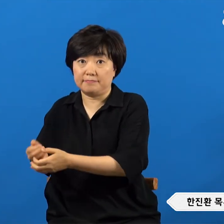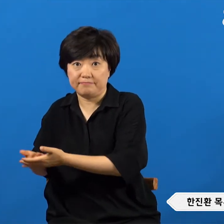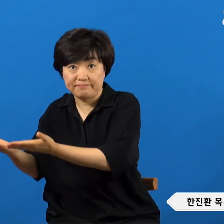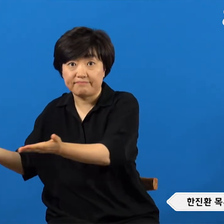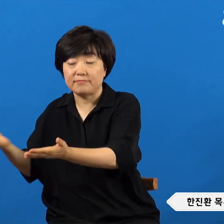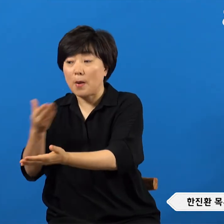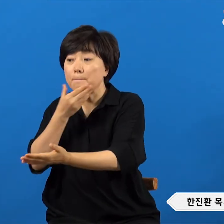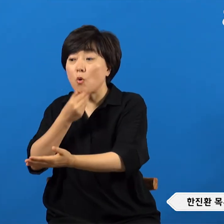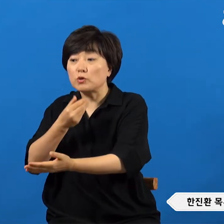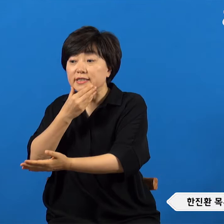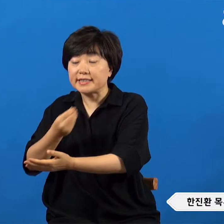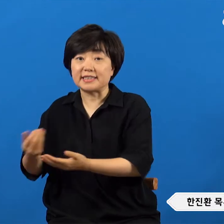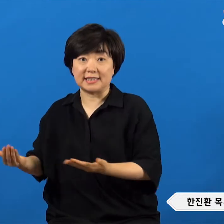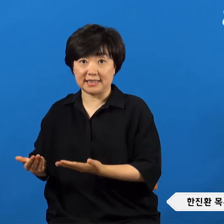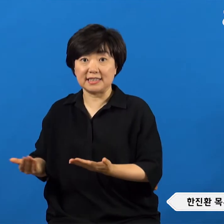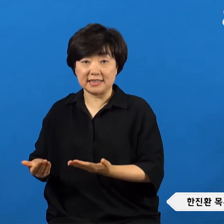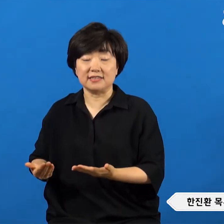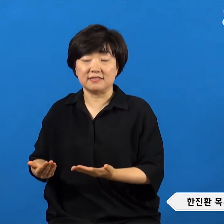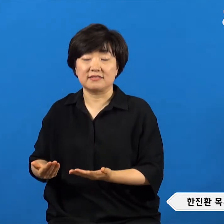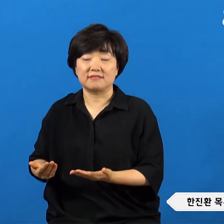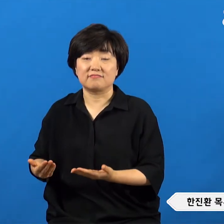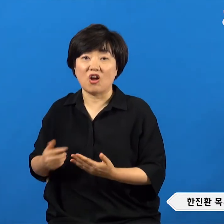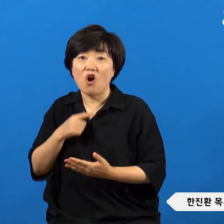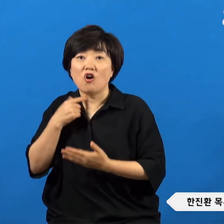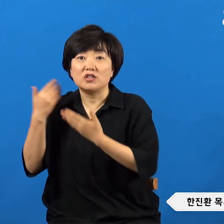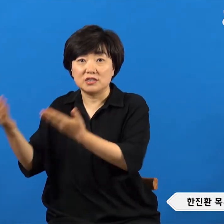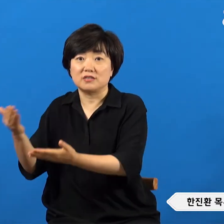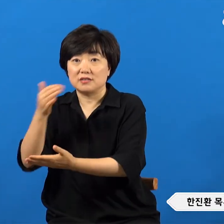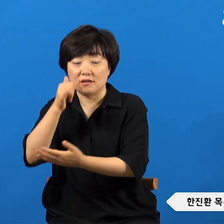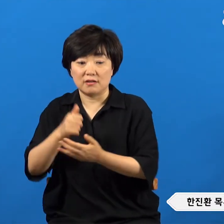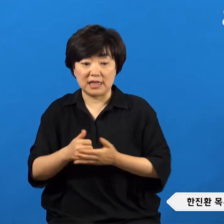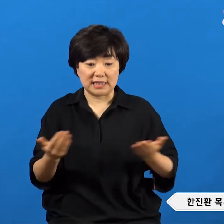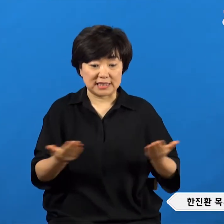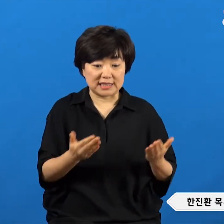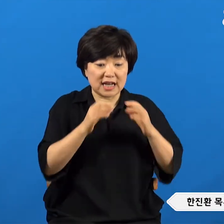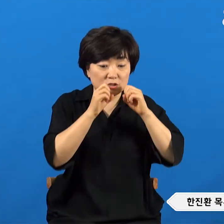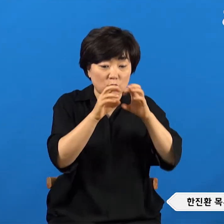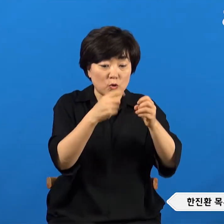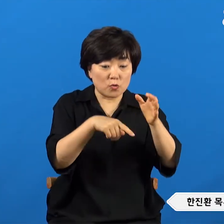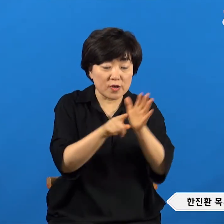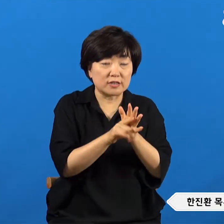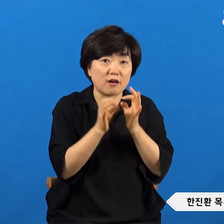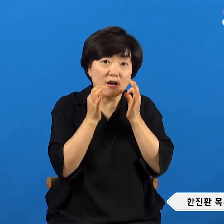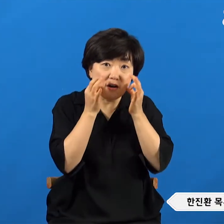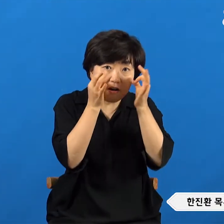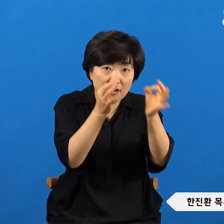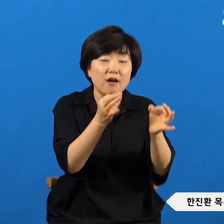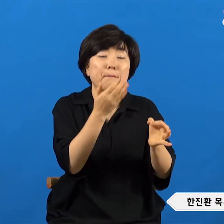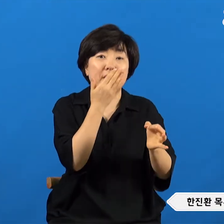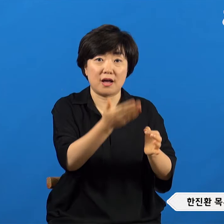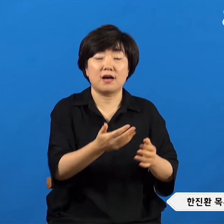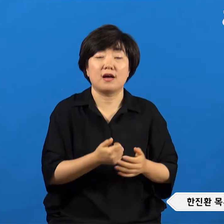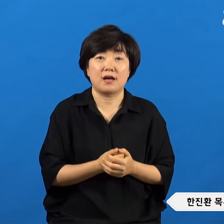그런 복지사역에 헌신할 수도 있습니다. 직장 선교를 위해서 열심을 다할 수도 있습니다.